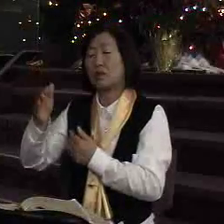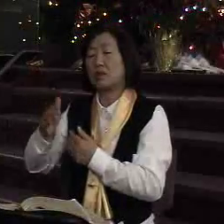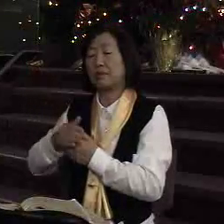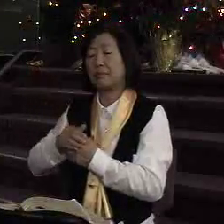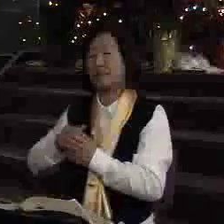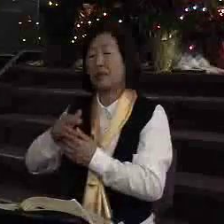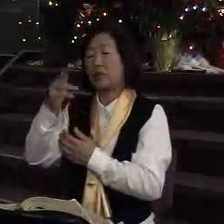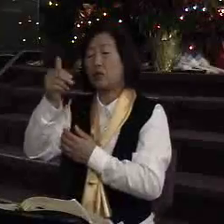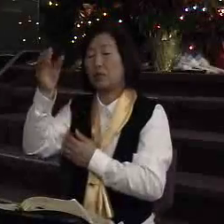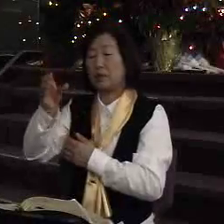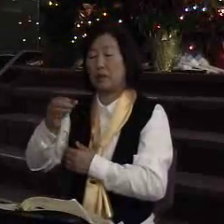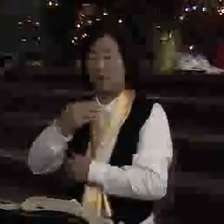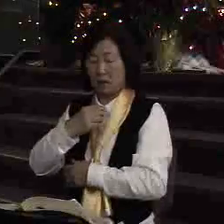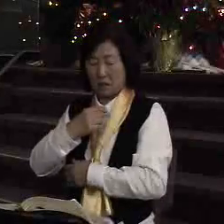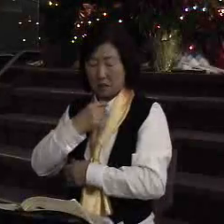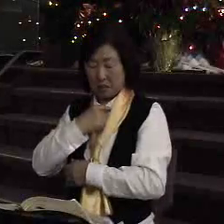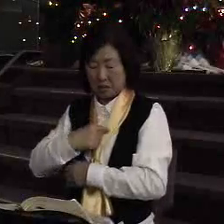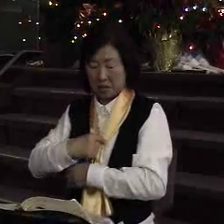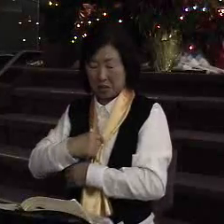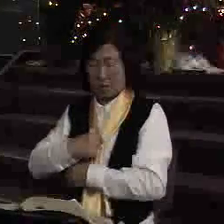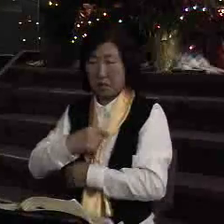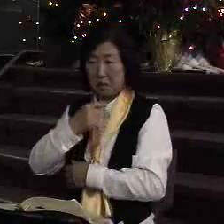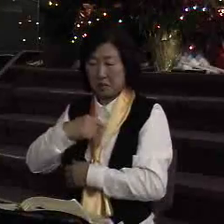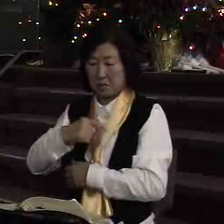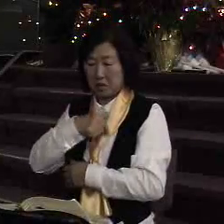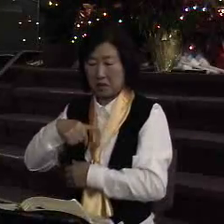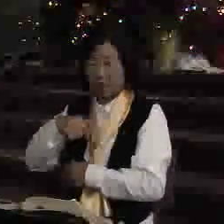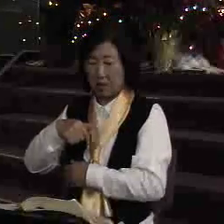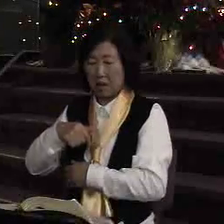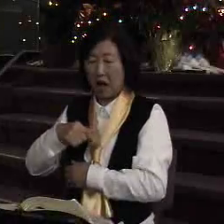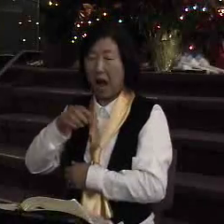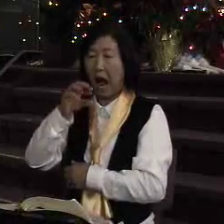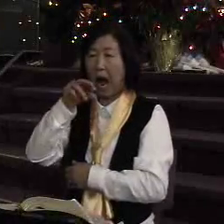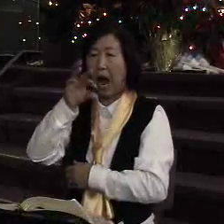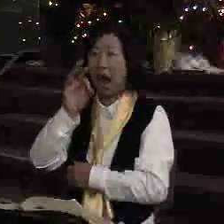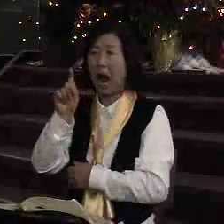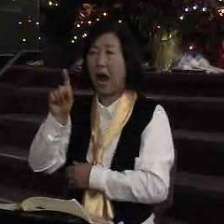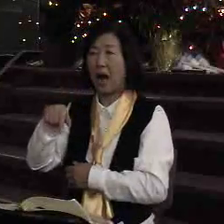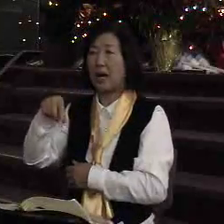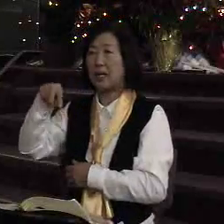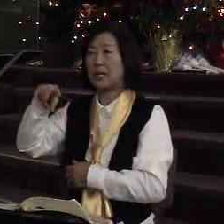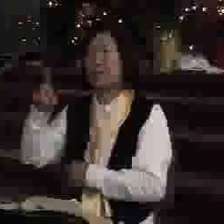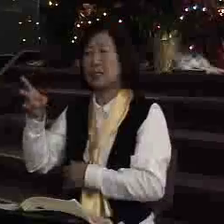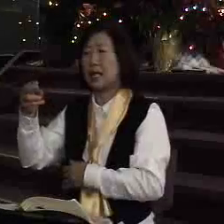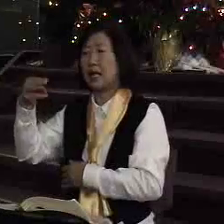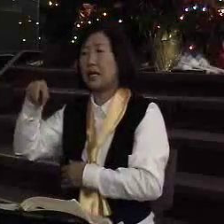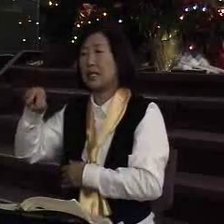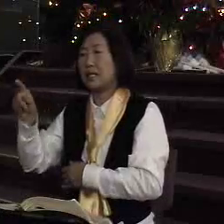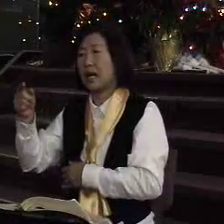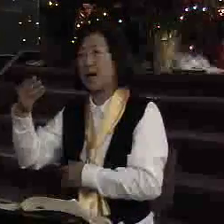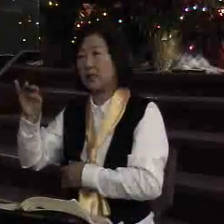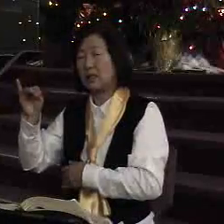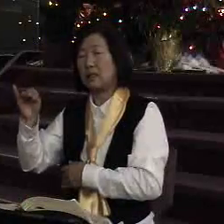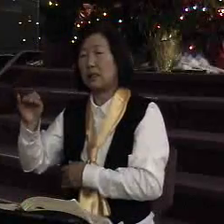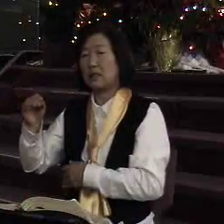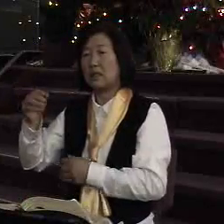않습니다. 믿는 자들이기 때문에 운전대 앞에 걸 만한